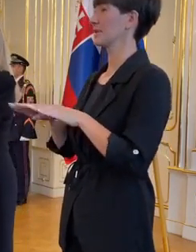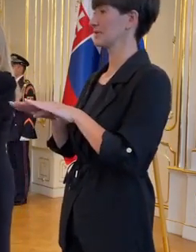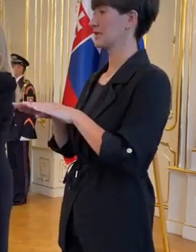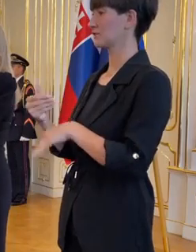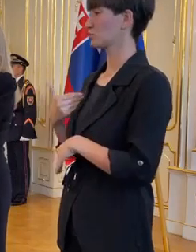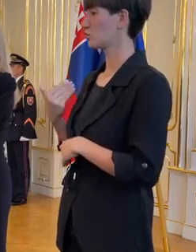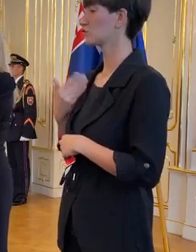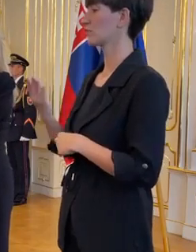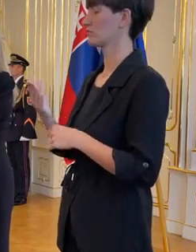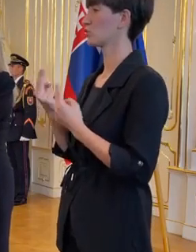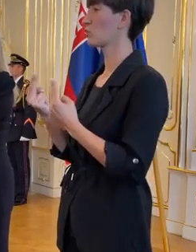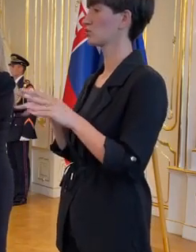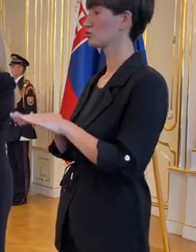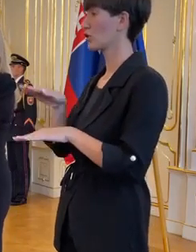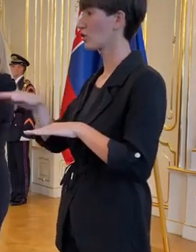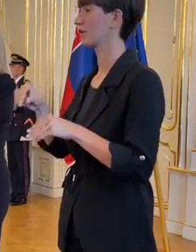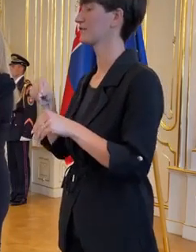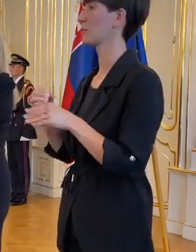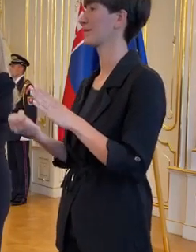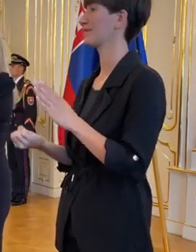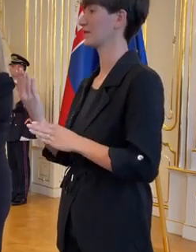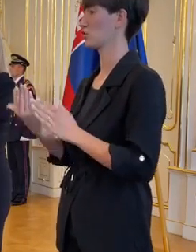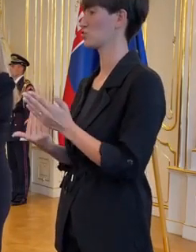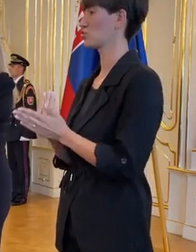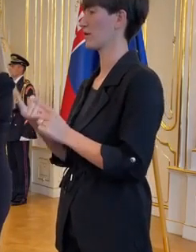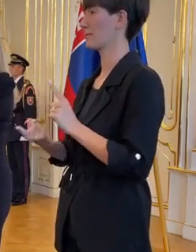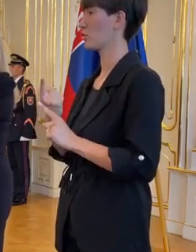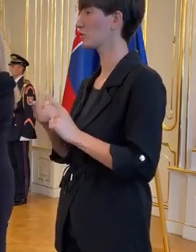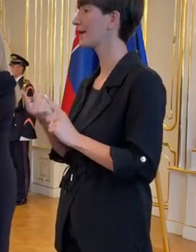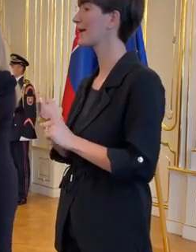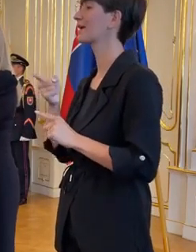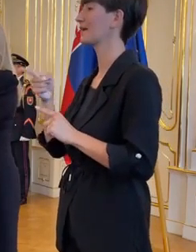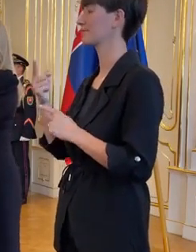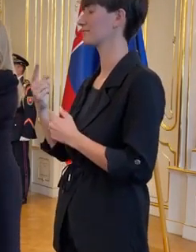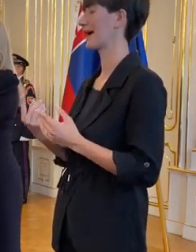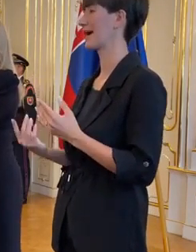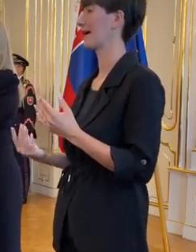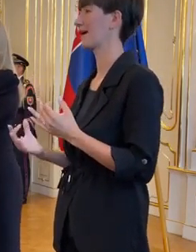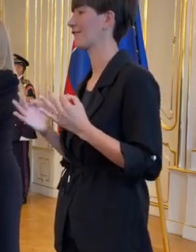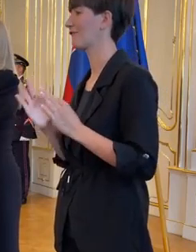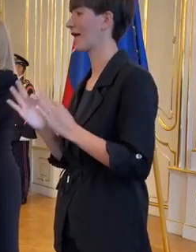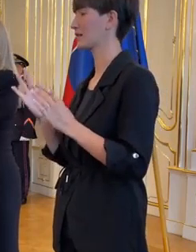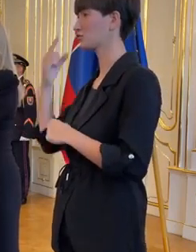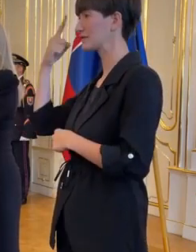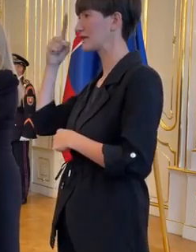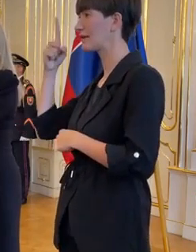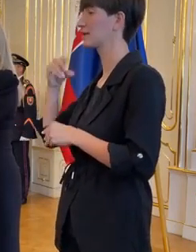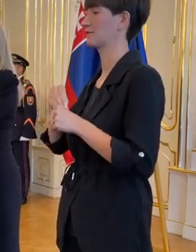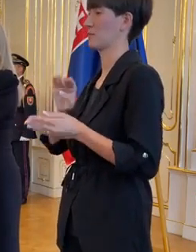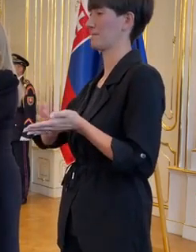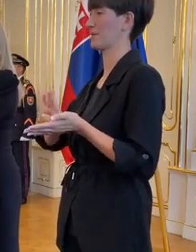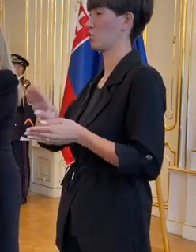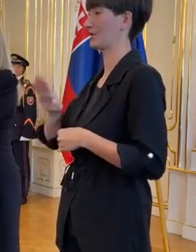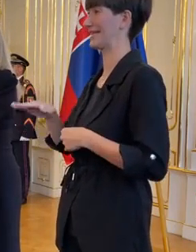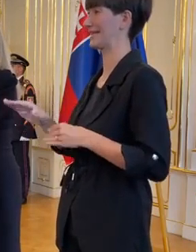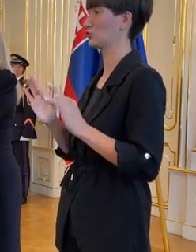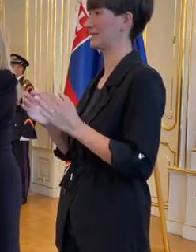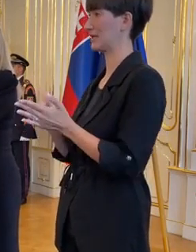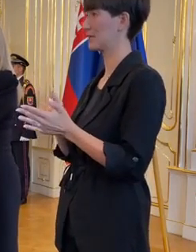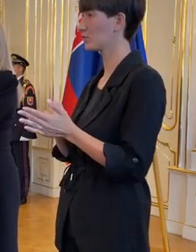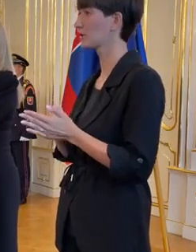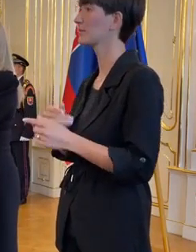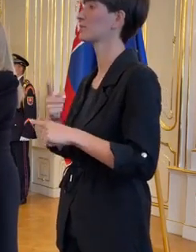k vytváraniu podmienok na začleňovanie a kvalitnejšie vzdelávanie detí so špeciálnymi potrebami, vrátanie